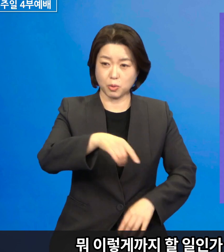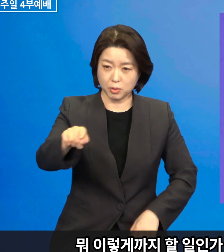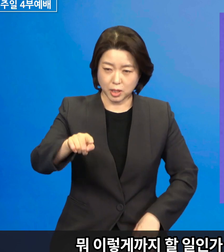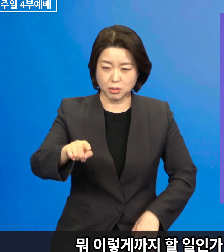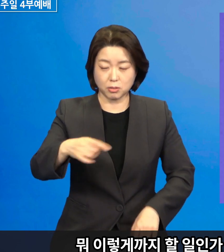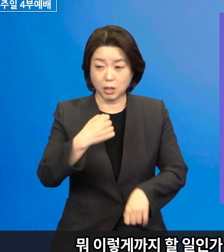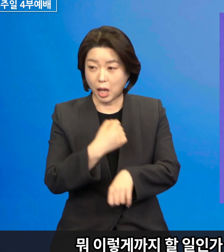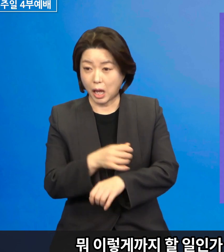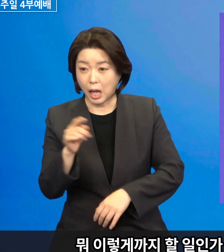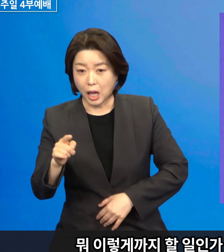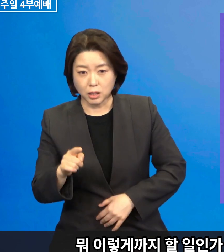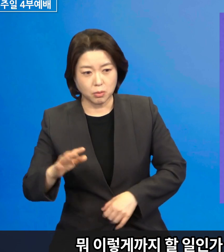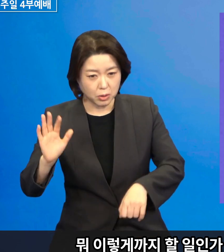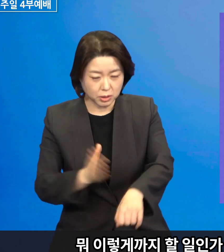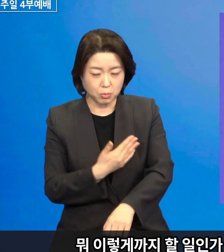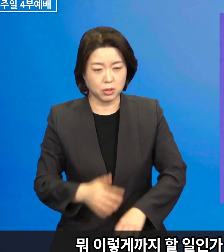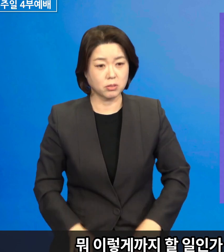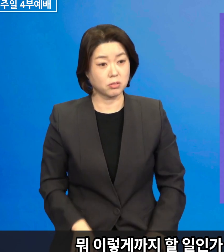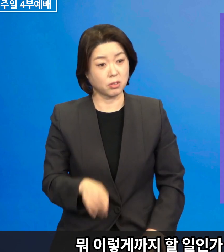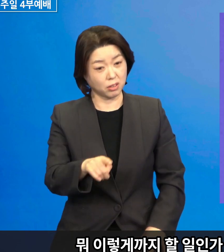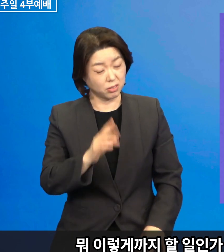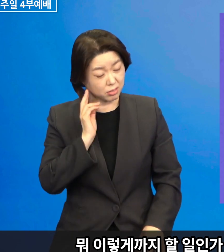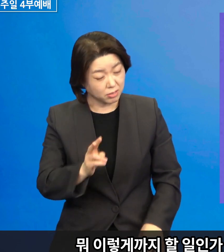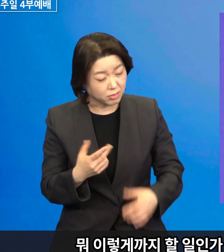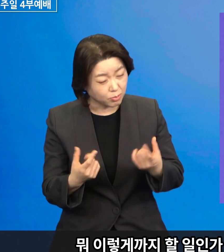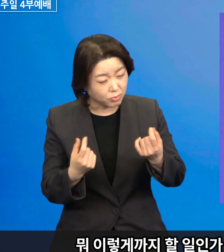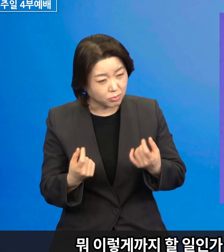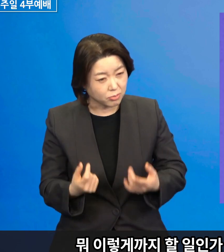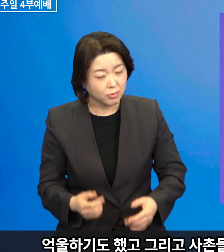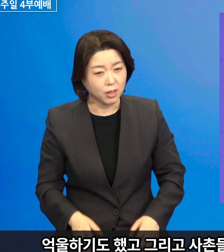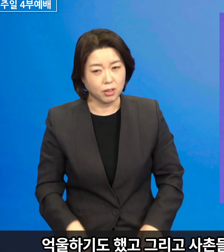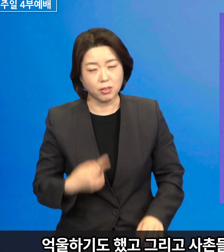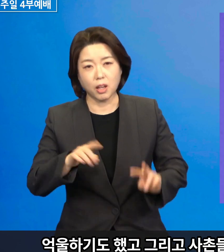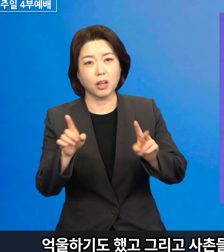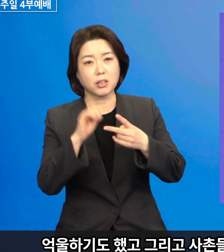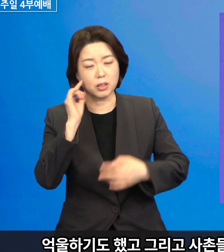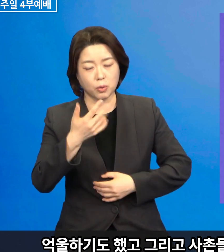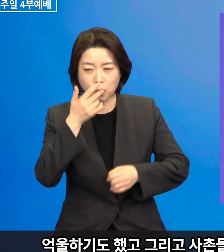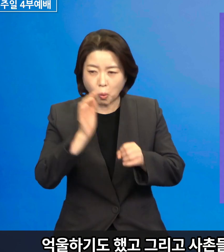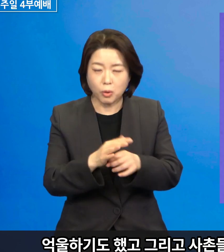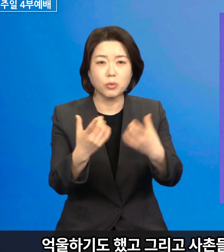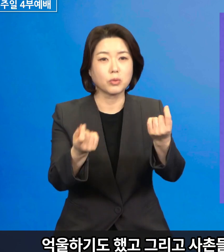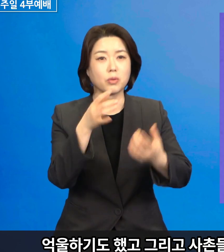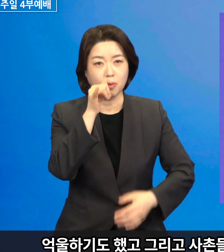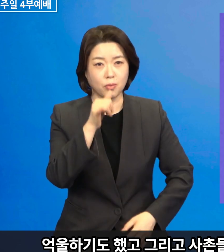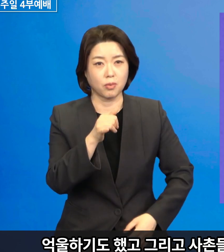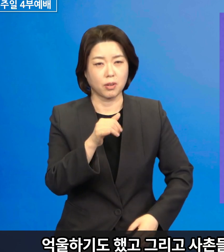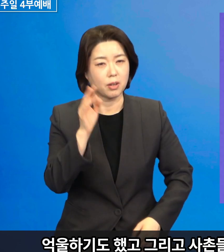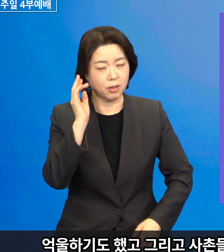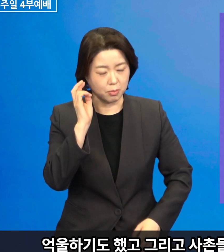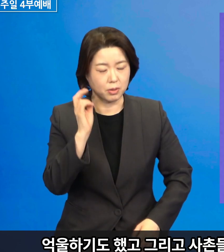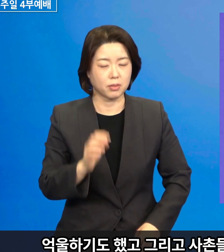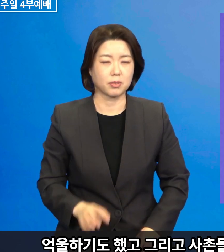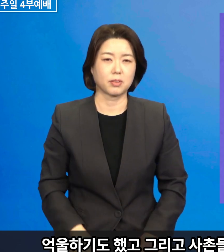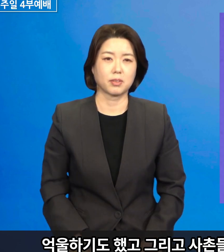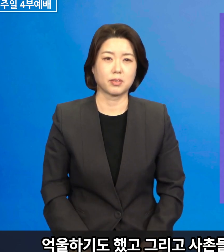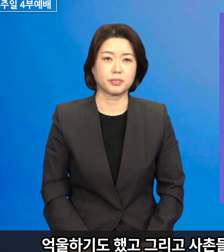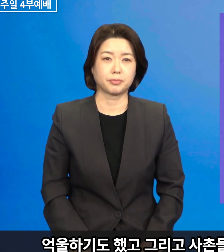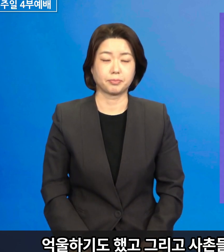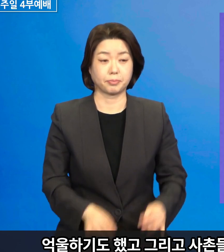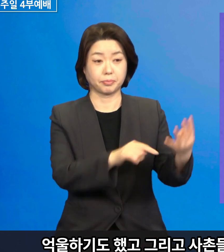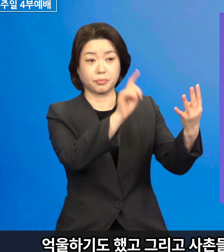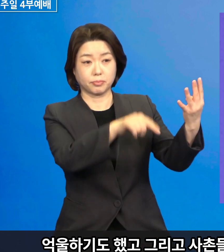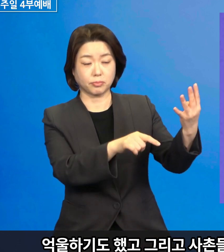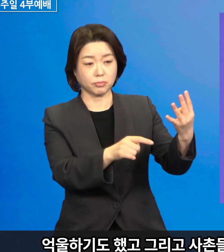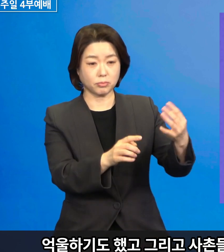거지만 이렇게까지 할 일인가 이해가 잘 안 됐어요. 사실은 억울하기도 했고, 그리고 사촌들